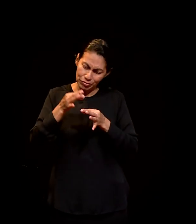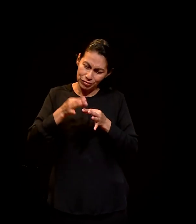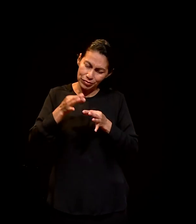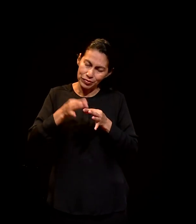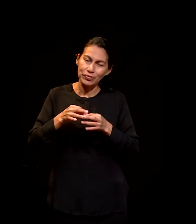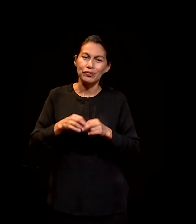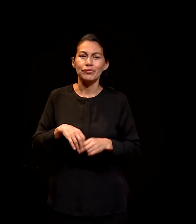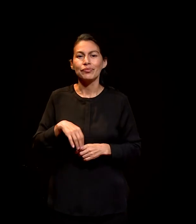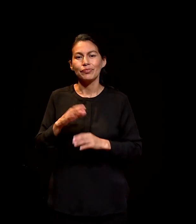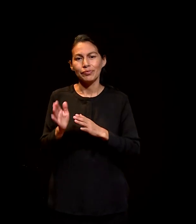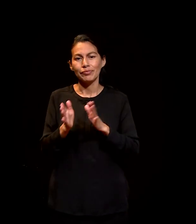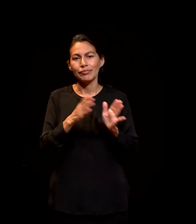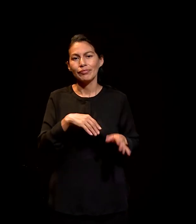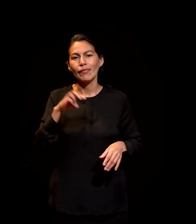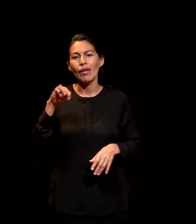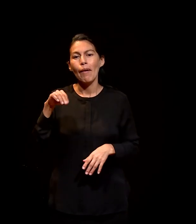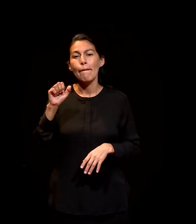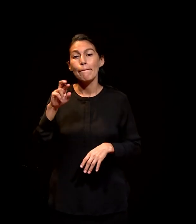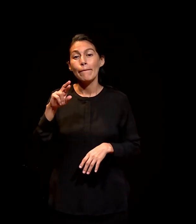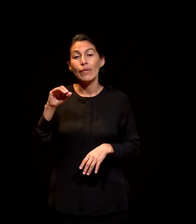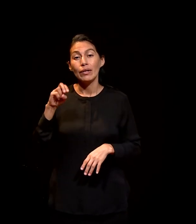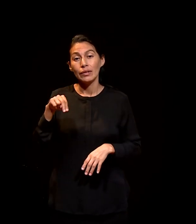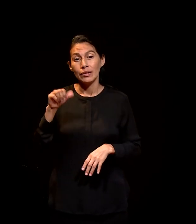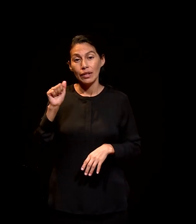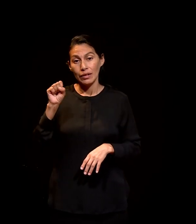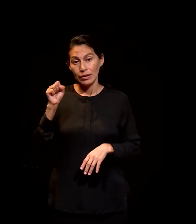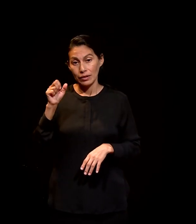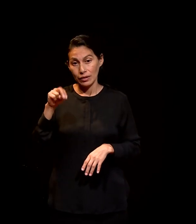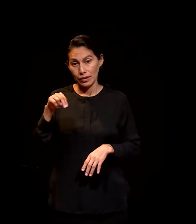duración 1